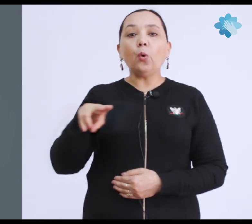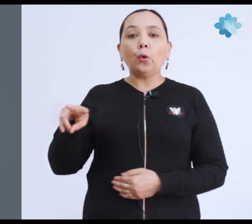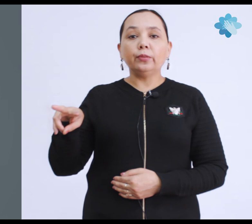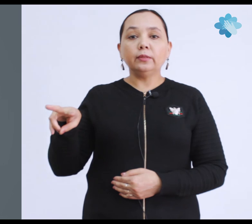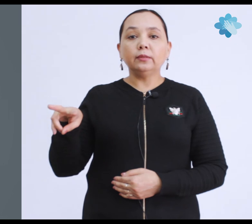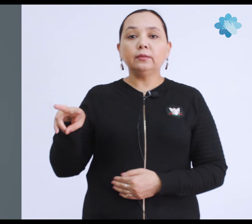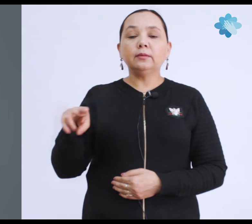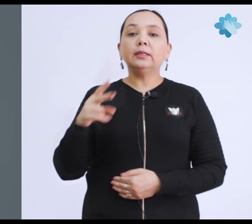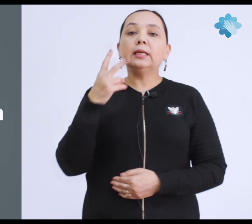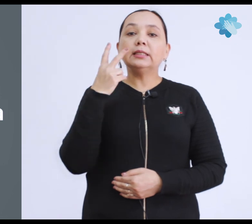1 триллион,